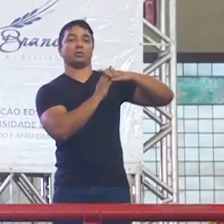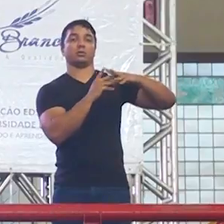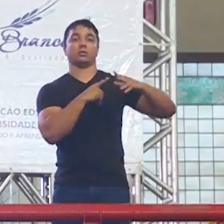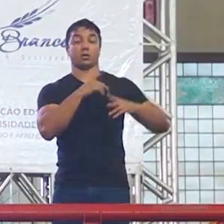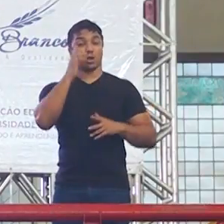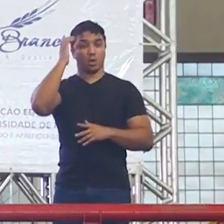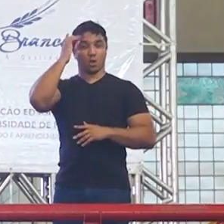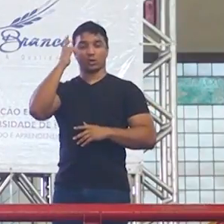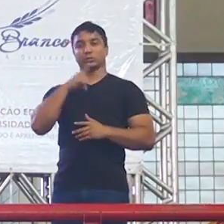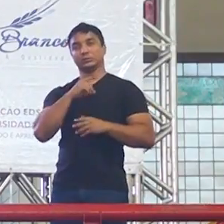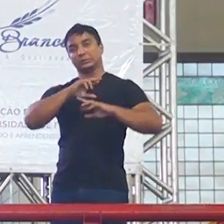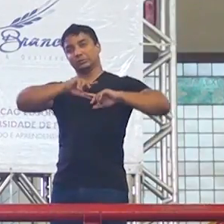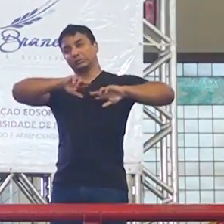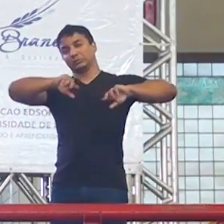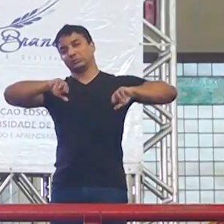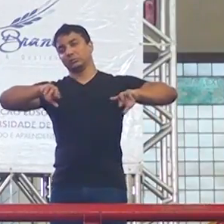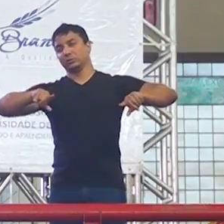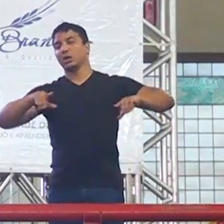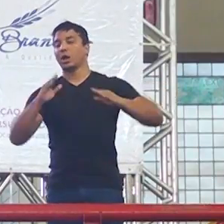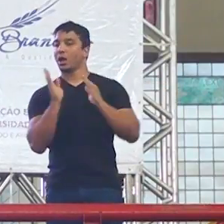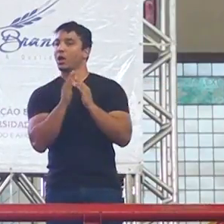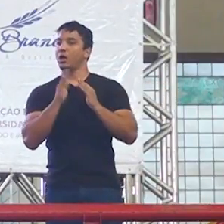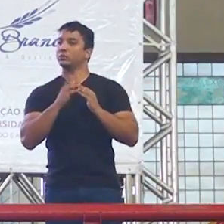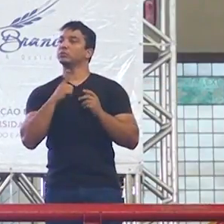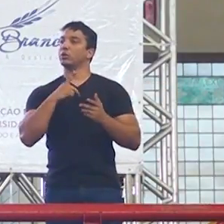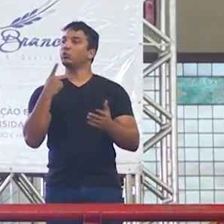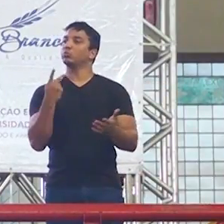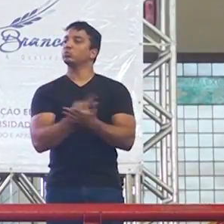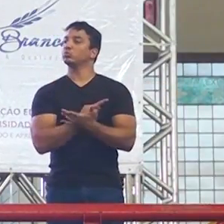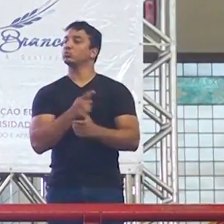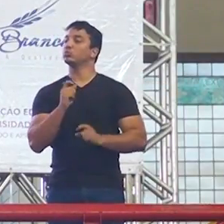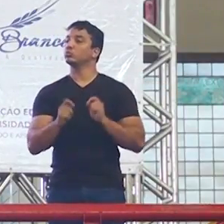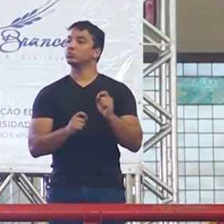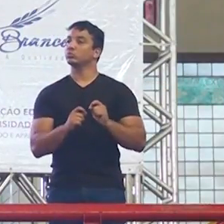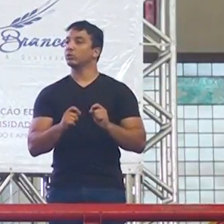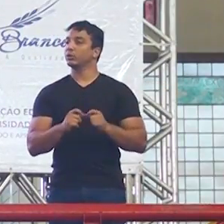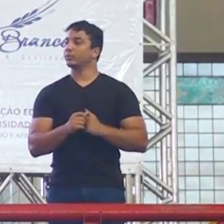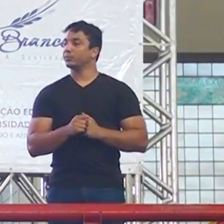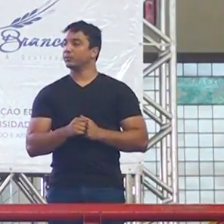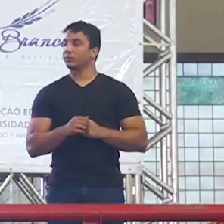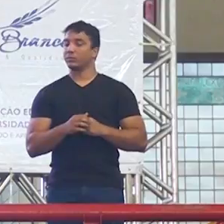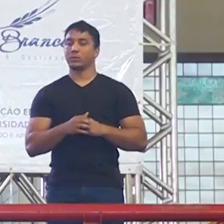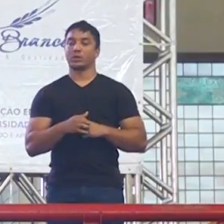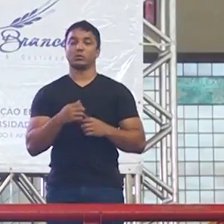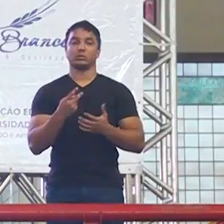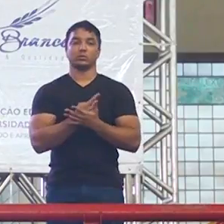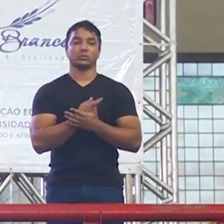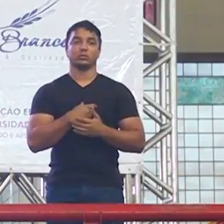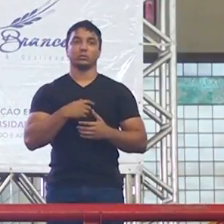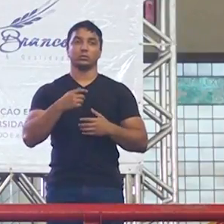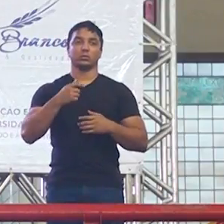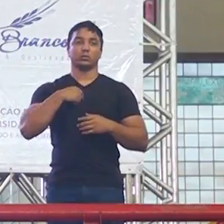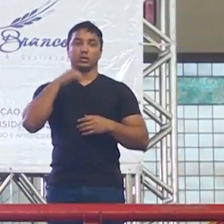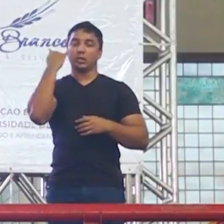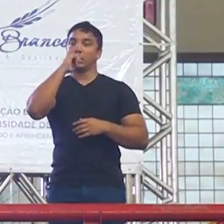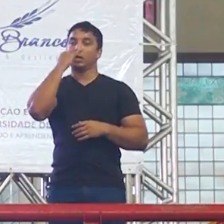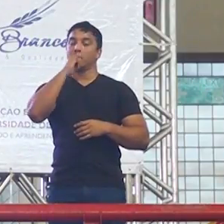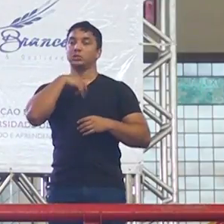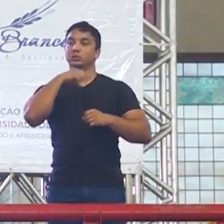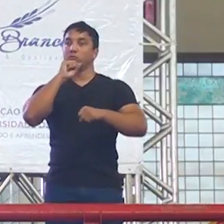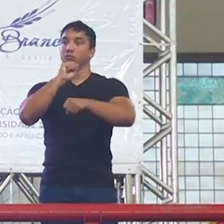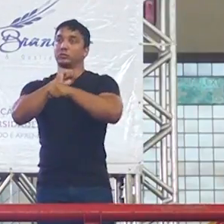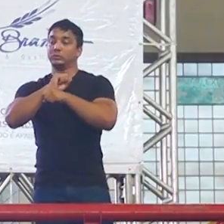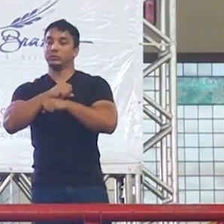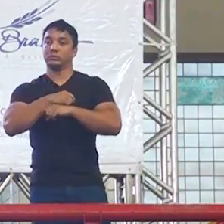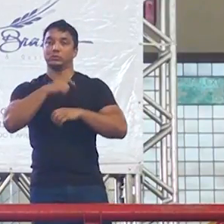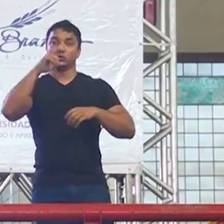acho que aqui em várias casas já deve ter acontecido isso. De uma hora para outra você diz, ei, só está faltando energia aqui em casa. Aí,